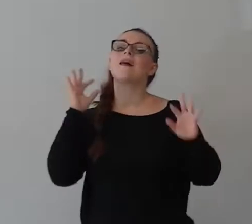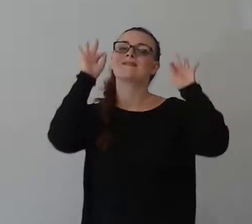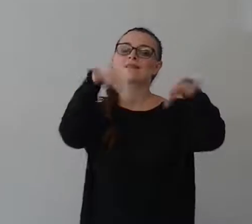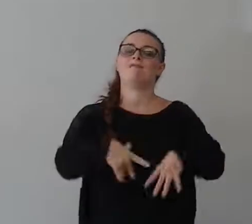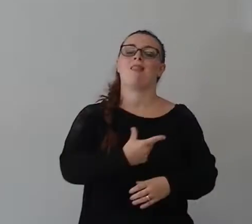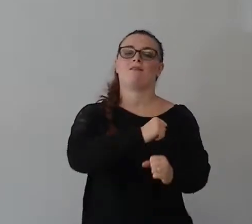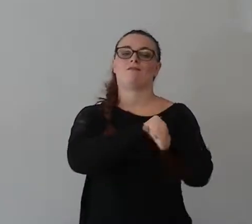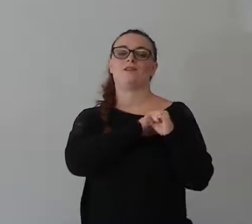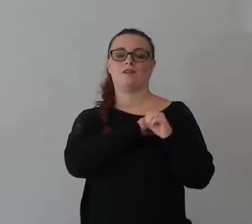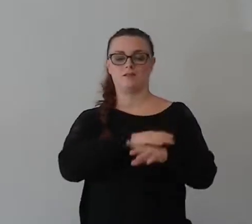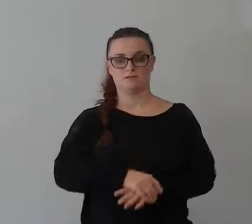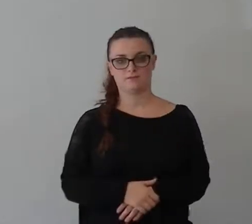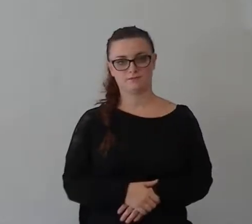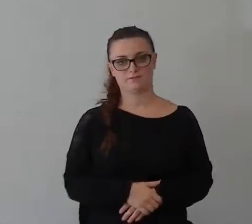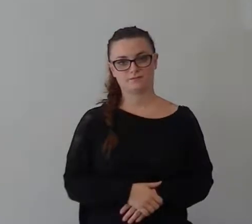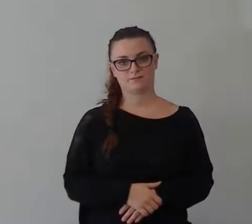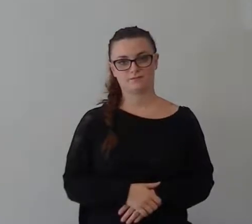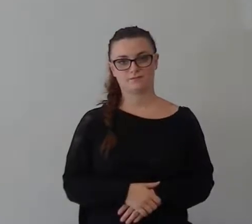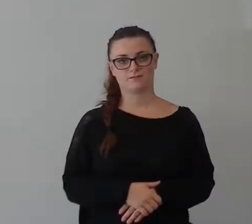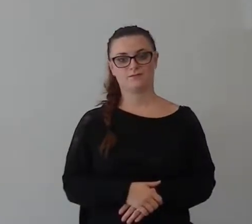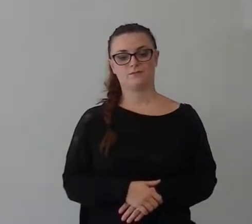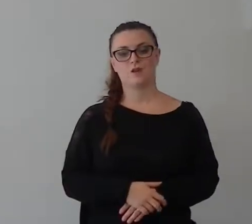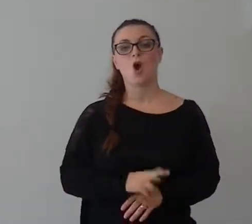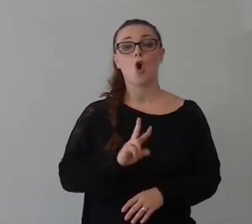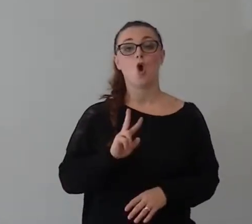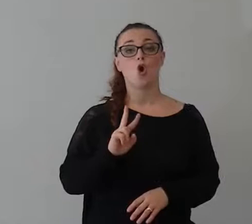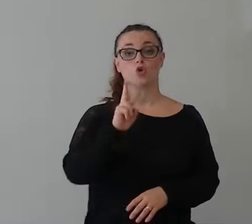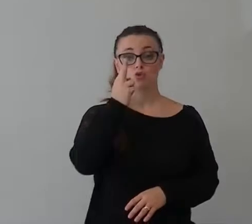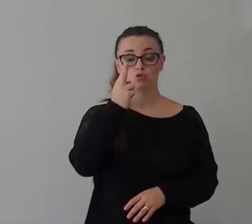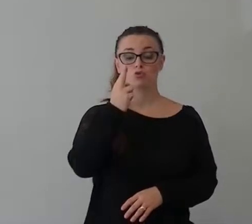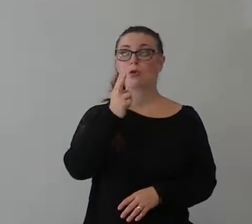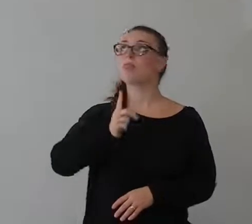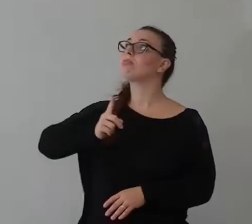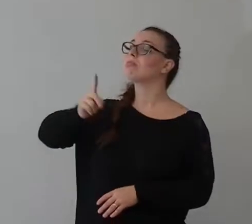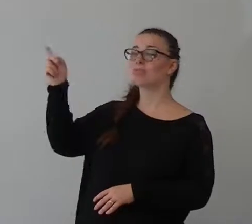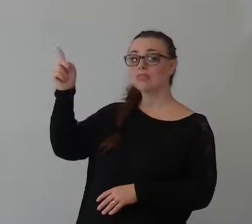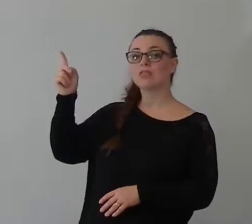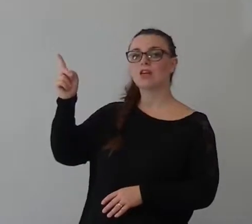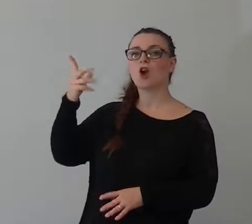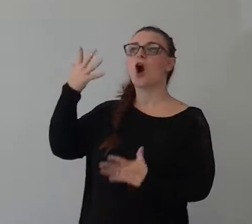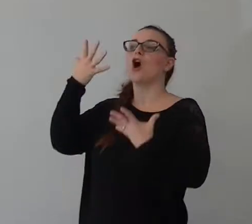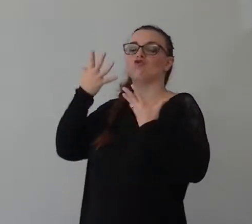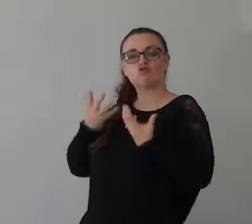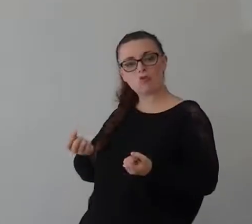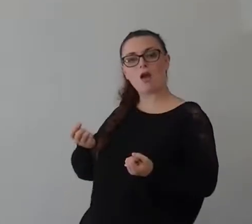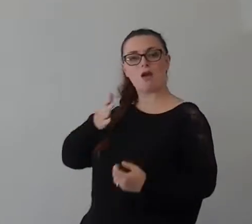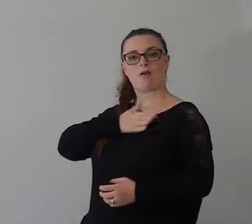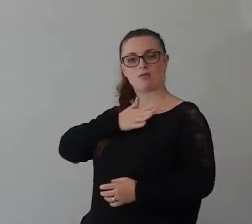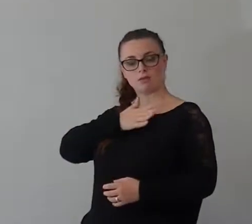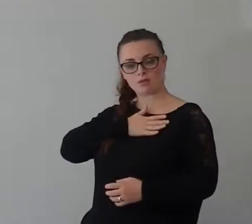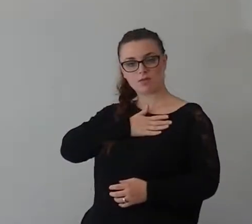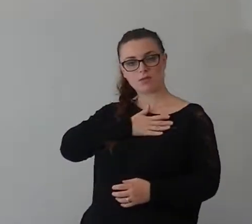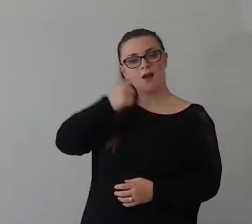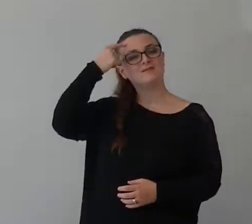tuo Dio è il mio Dio. Ruth accetta quel Dio, che crede che la grazia arriverà, perché lei,